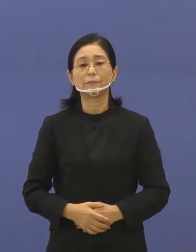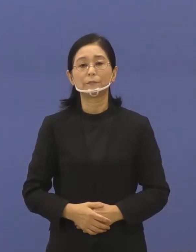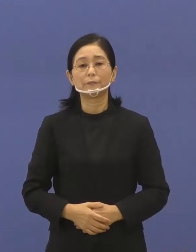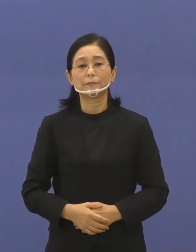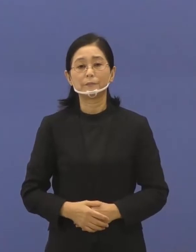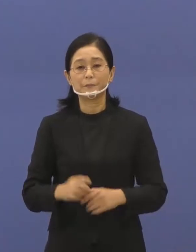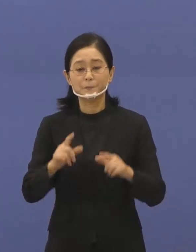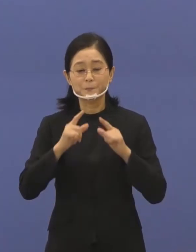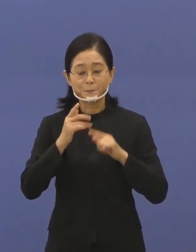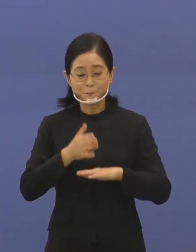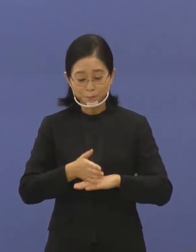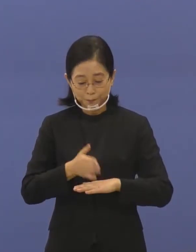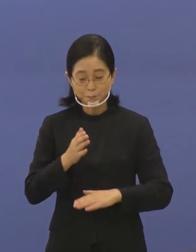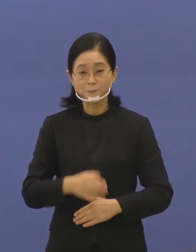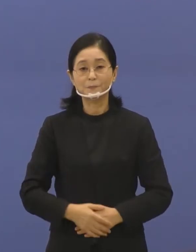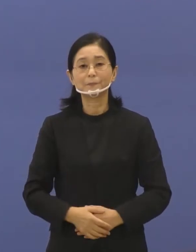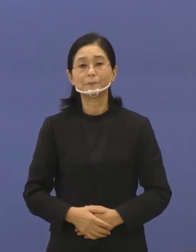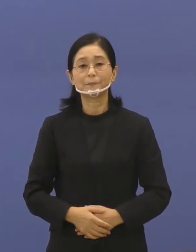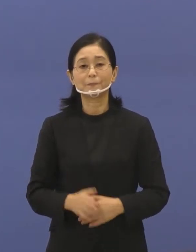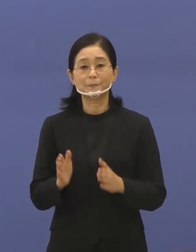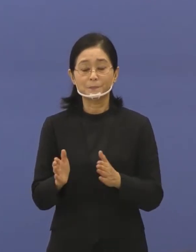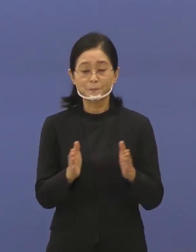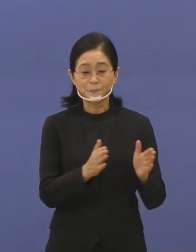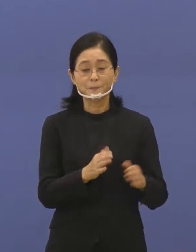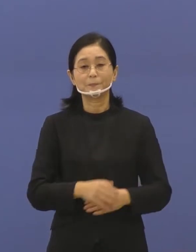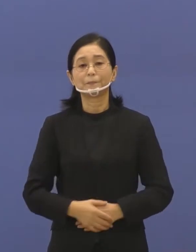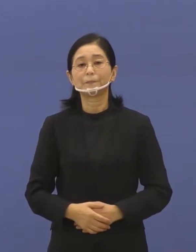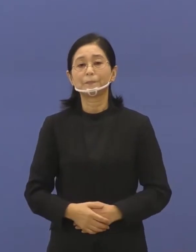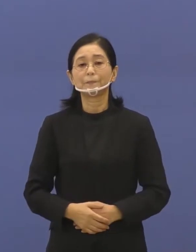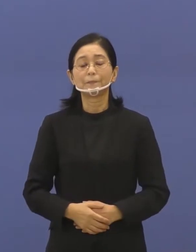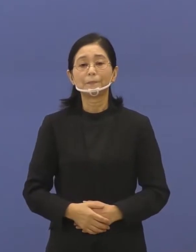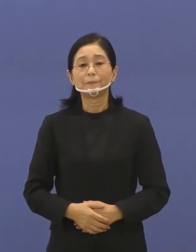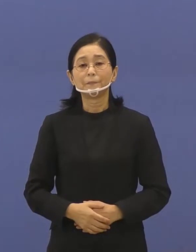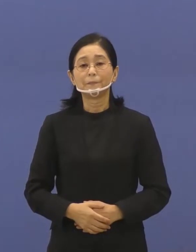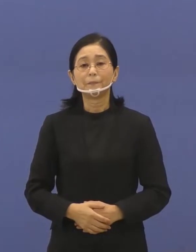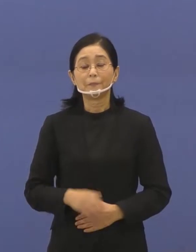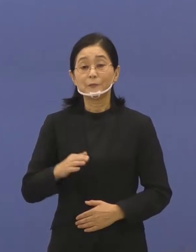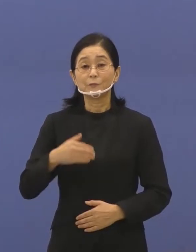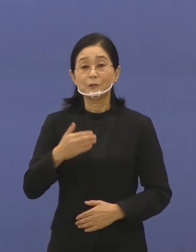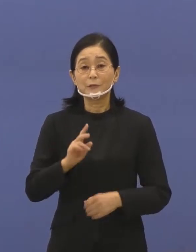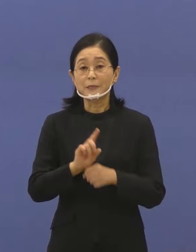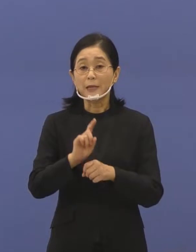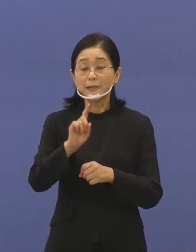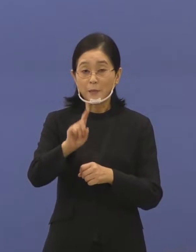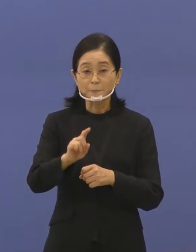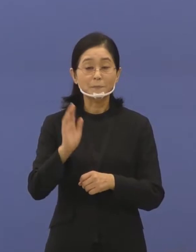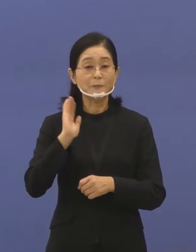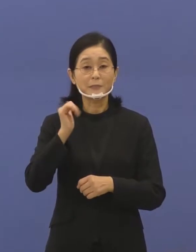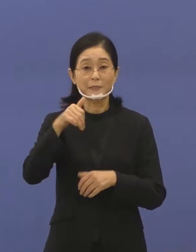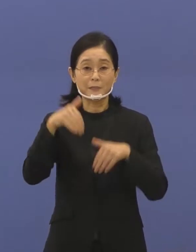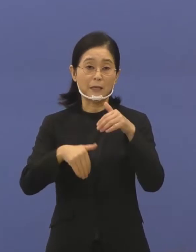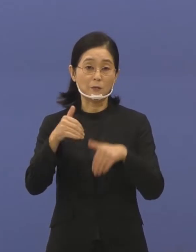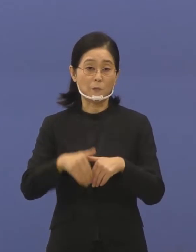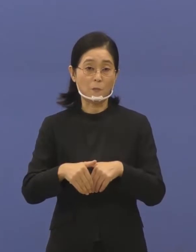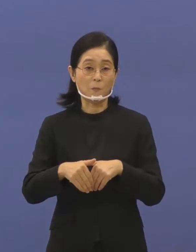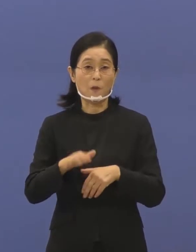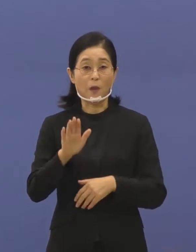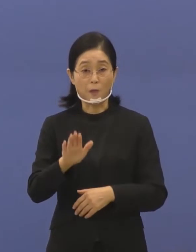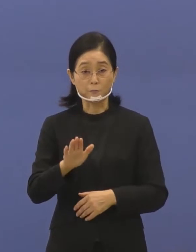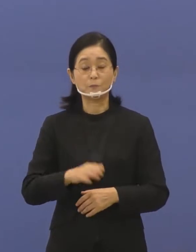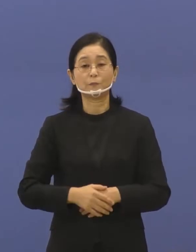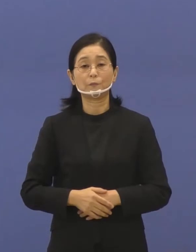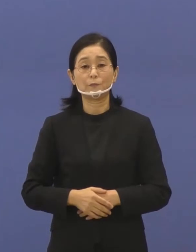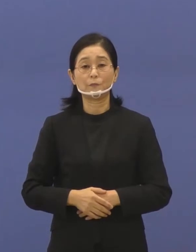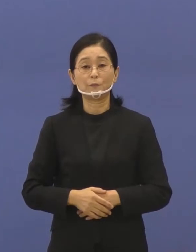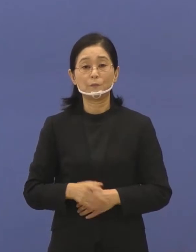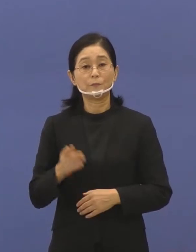はい、ありがとうございます。まあ、そこでですね、まあ次期知事選というところにも、知事の挙